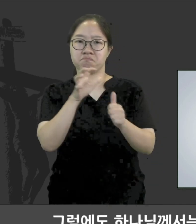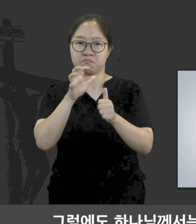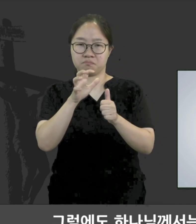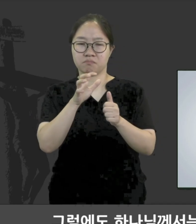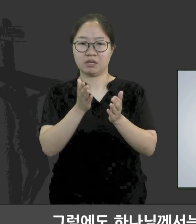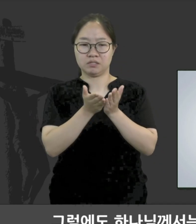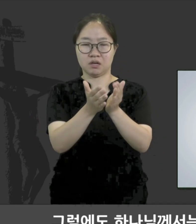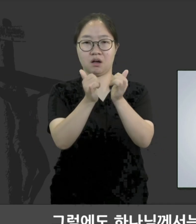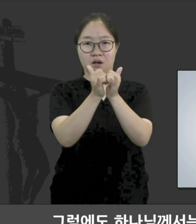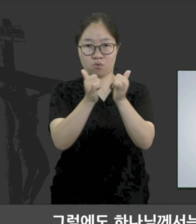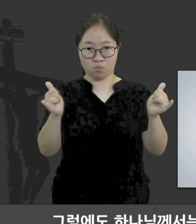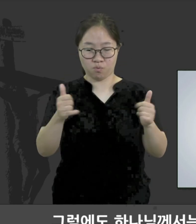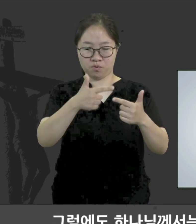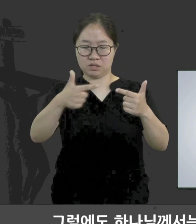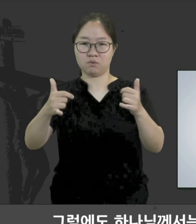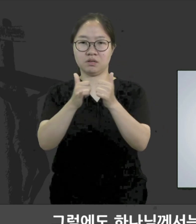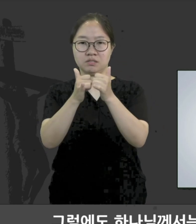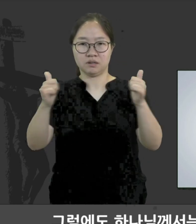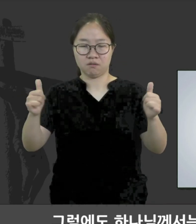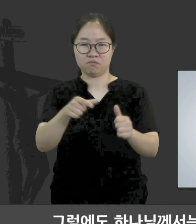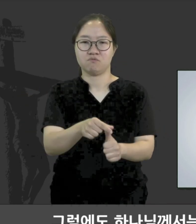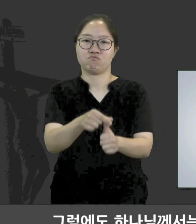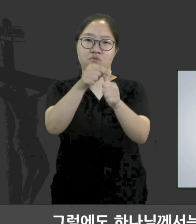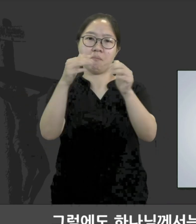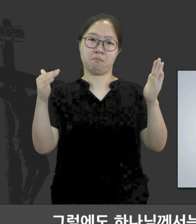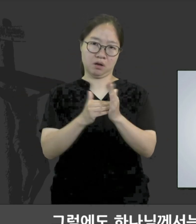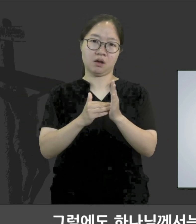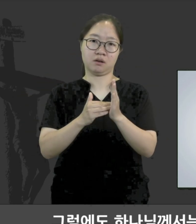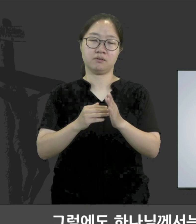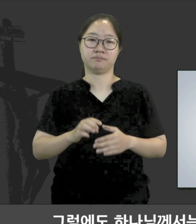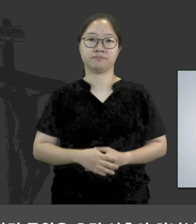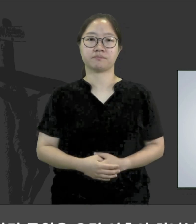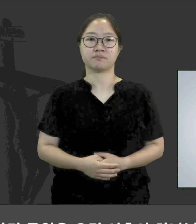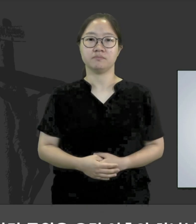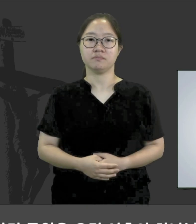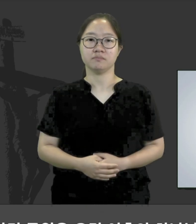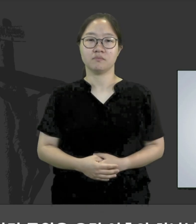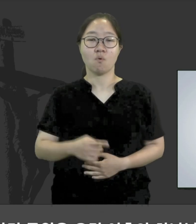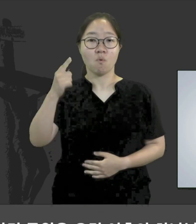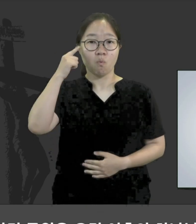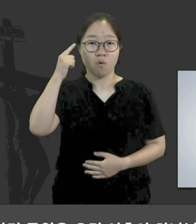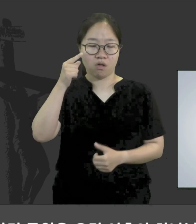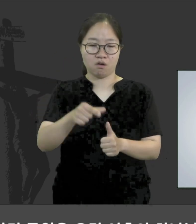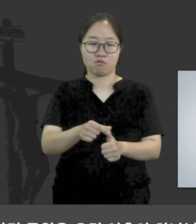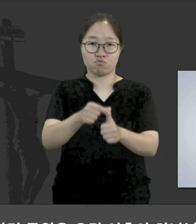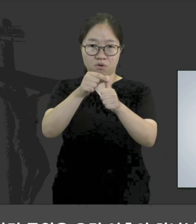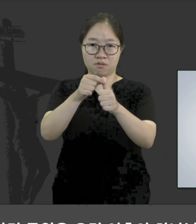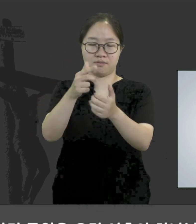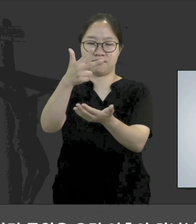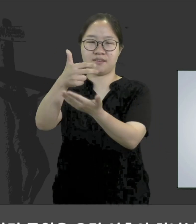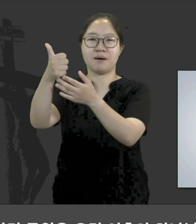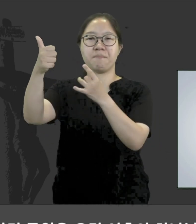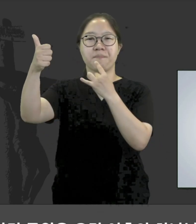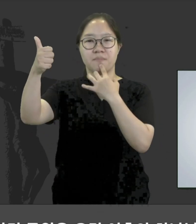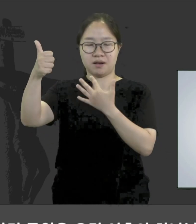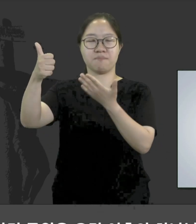통해 사공들과 니느웨 백성들을 구원하셨습니다. 왜냐하면